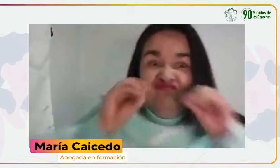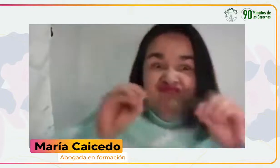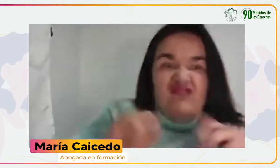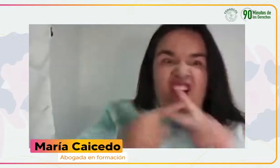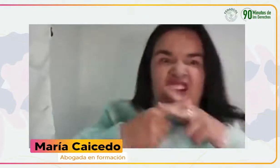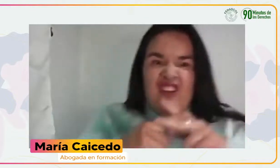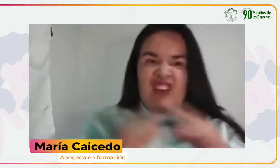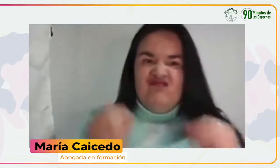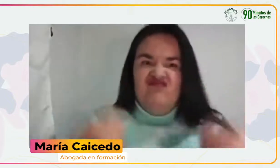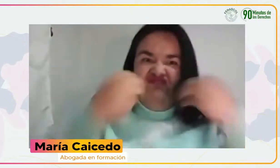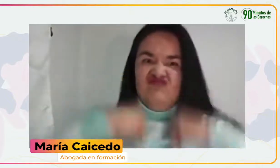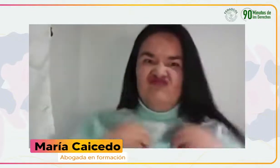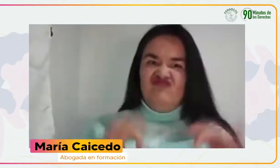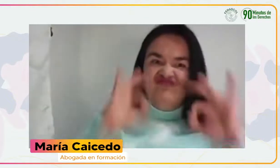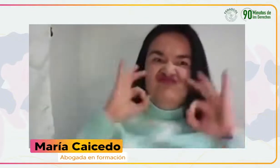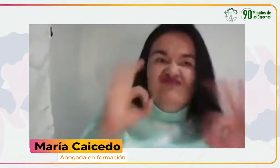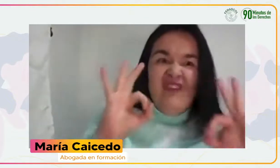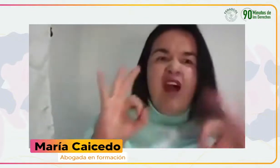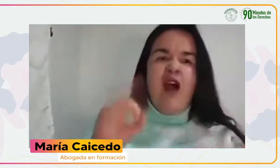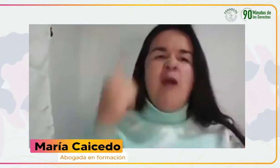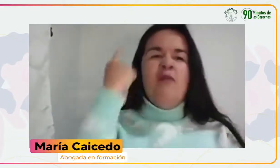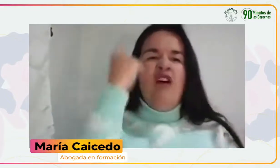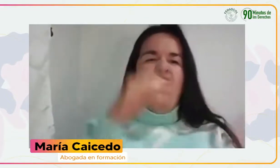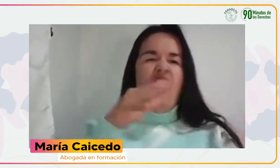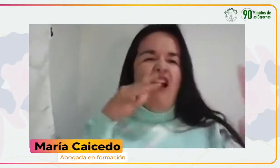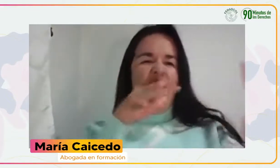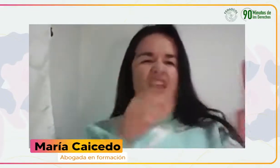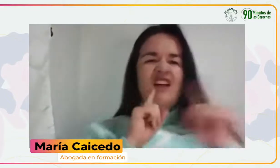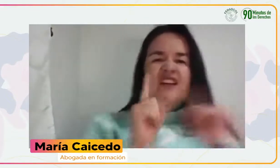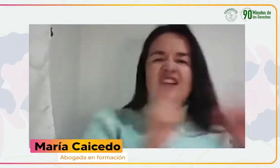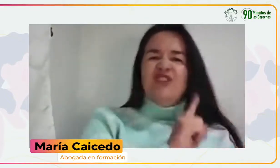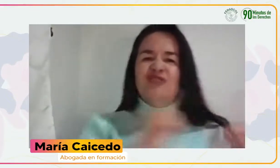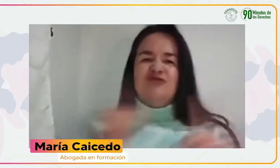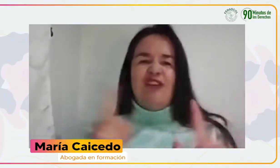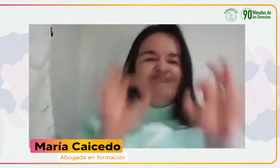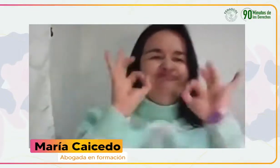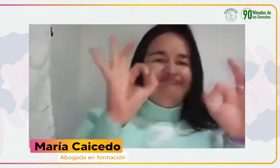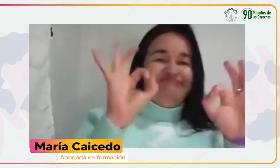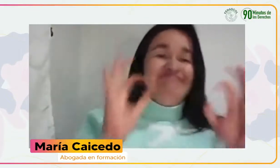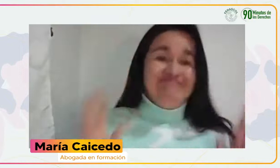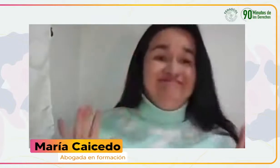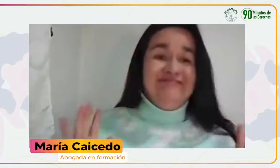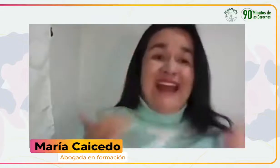dejamos acá, pero necesitamos de pronto una formación